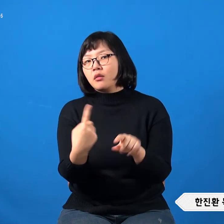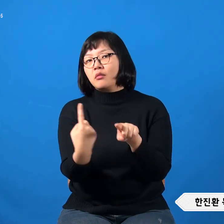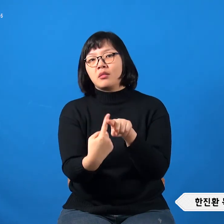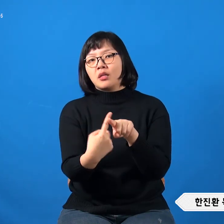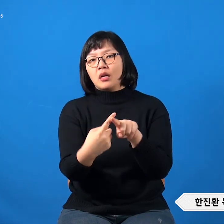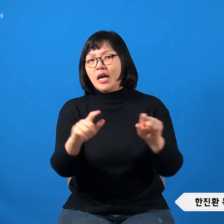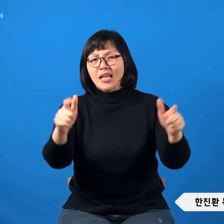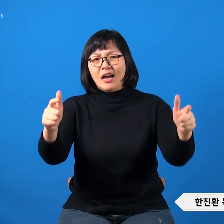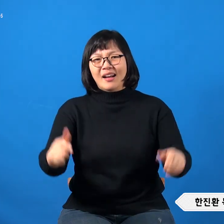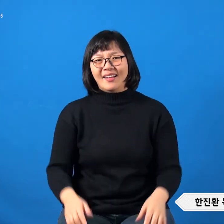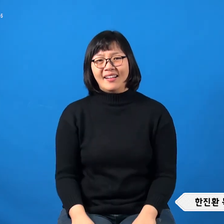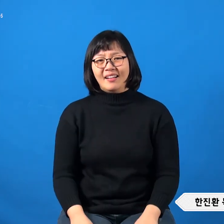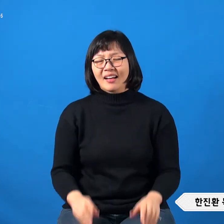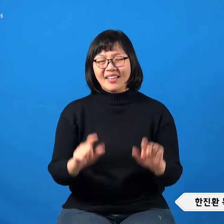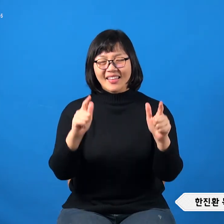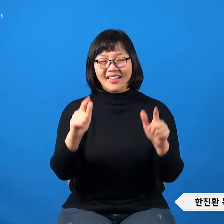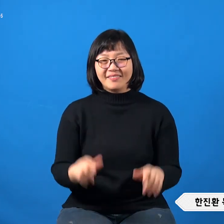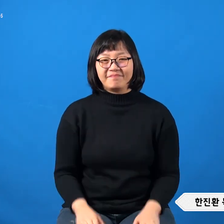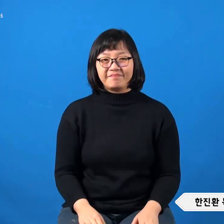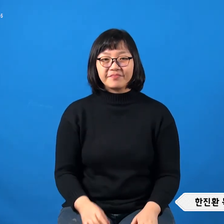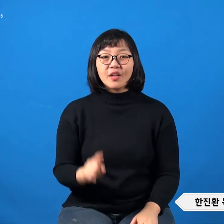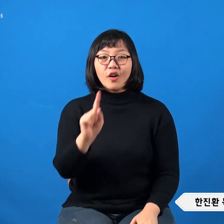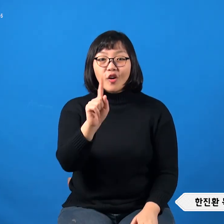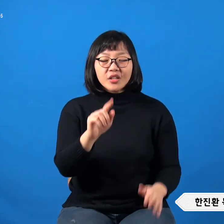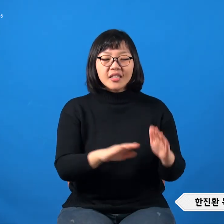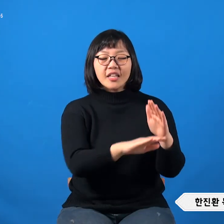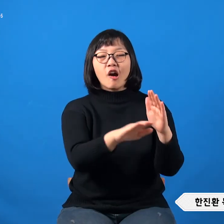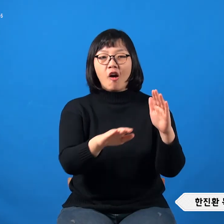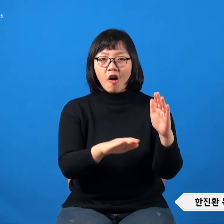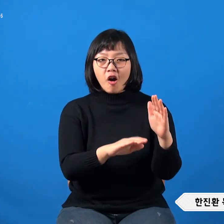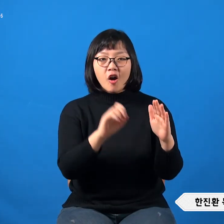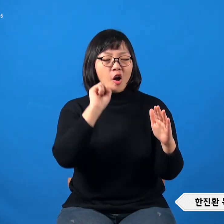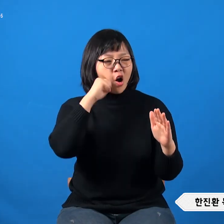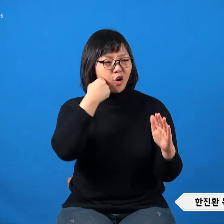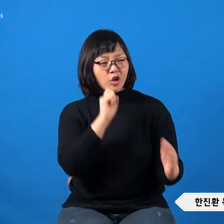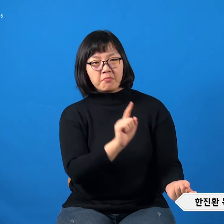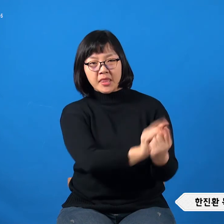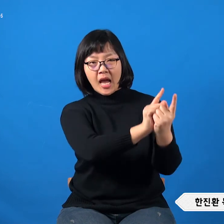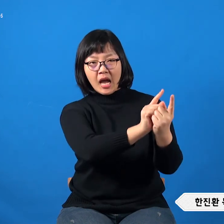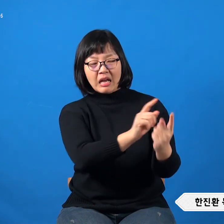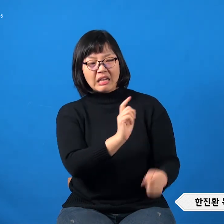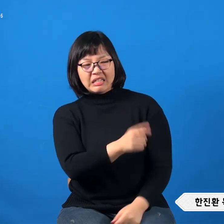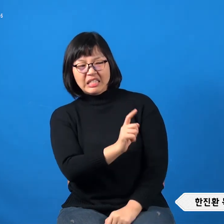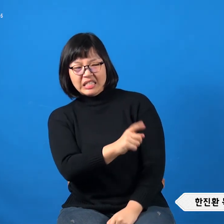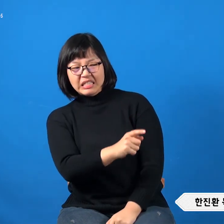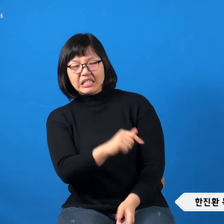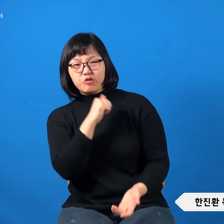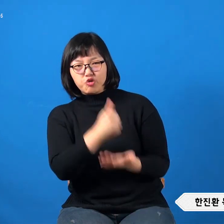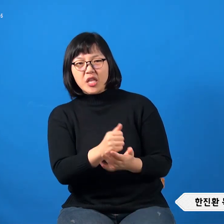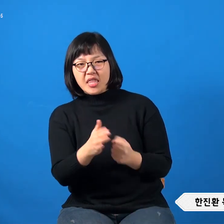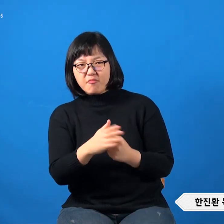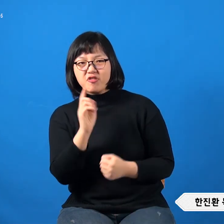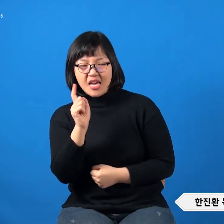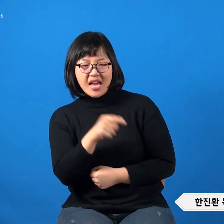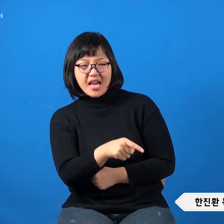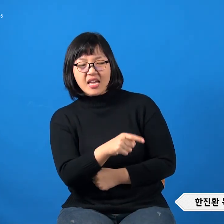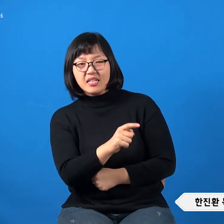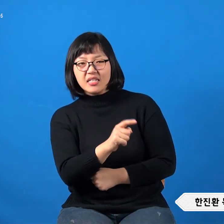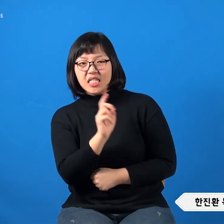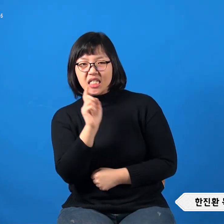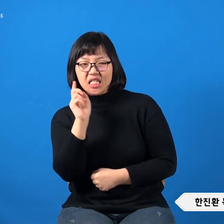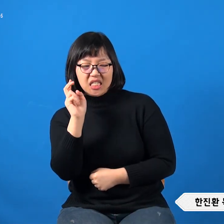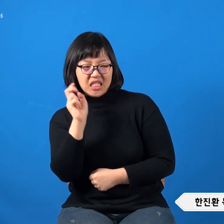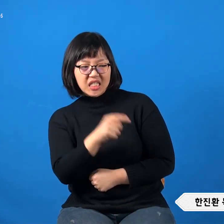됩니다. 어떤 가정이 큰 시련을 당할 때에 저 집이 무슨 죄를 지어서 저럴 거야 하고